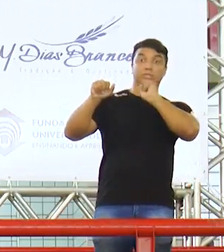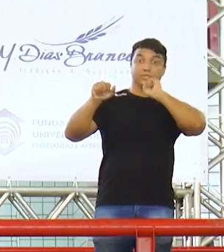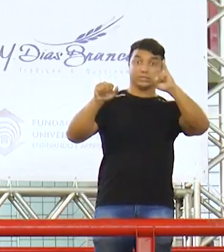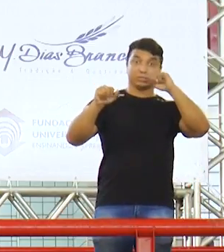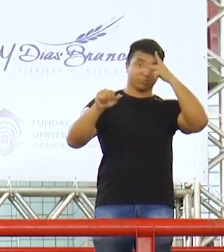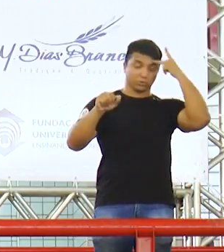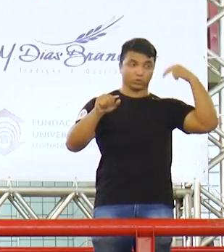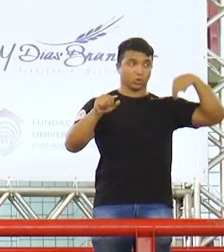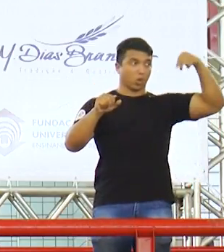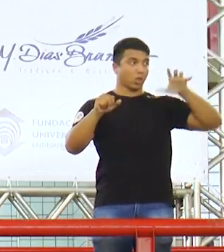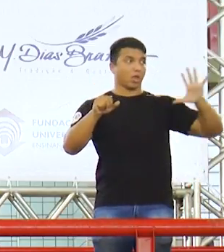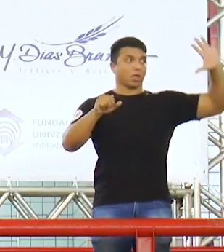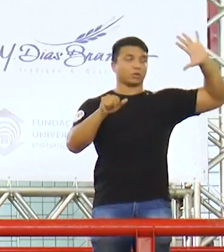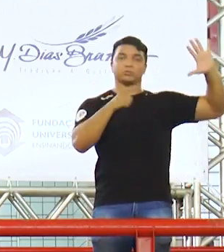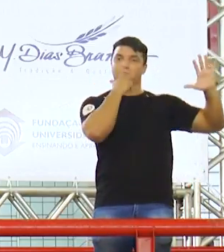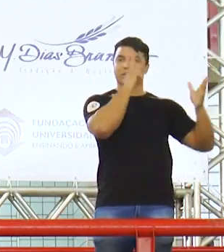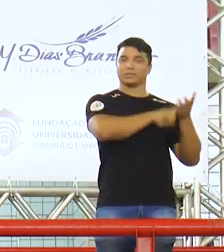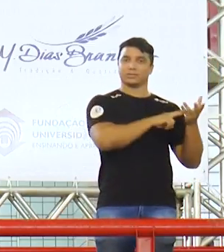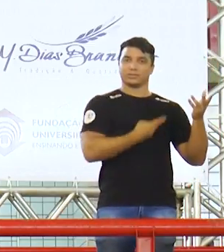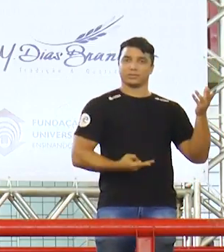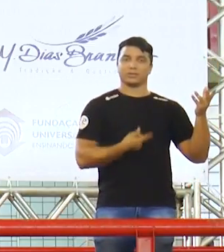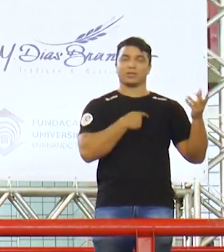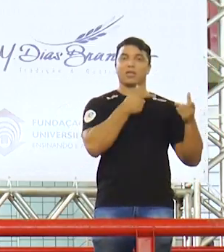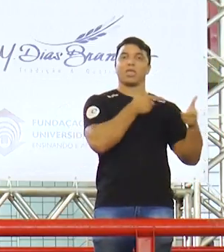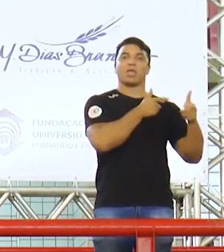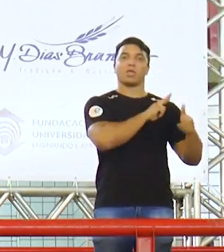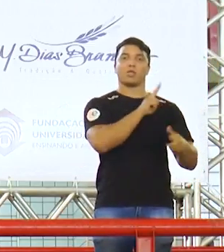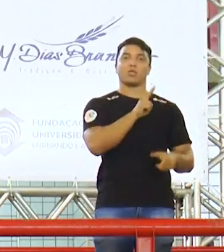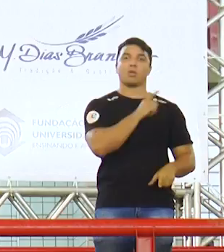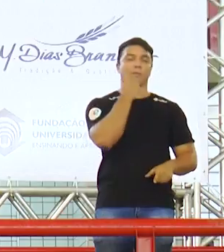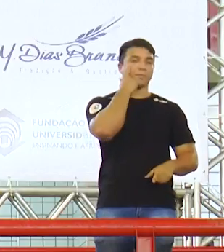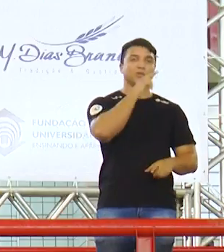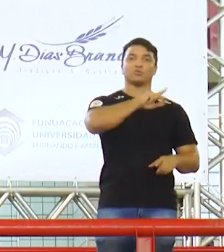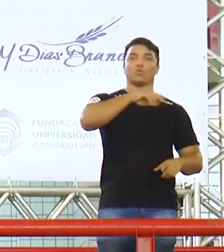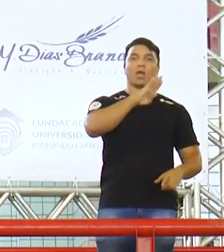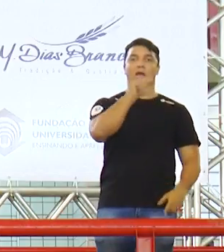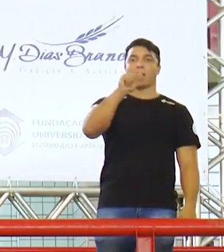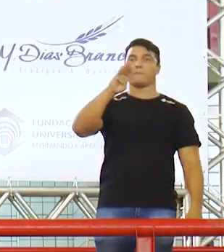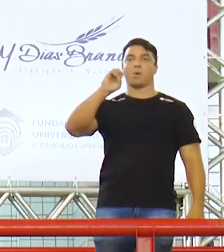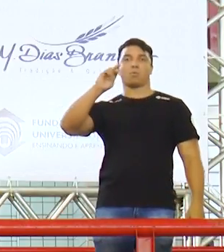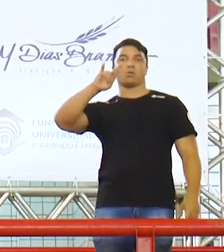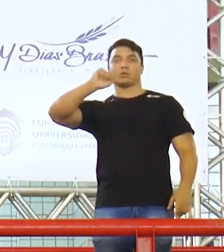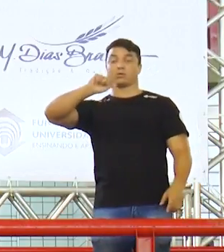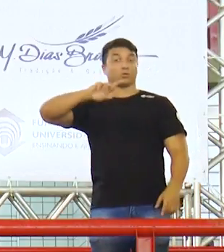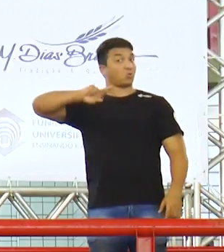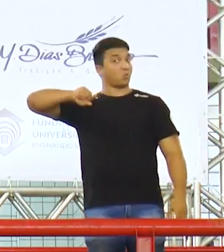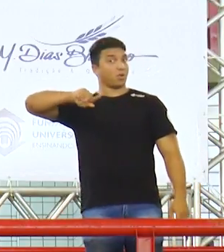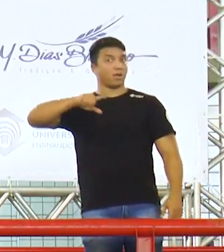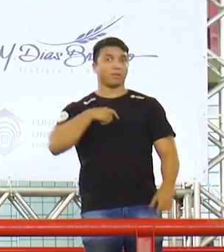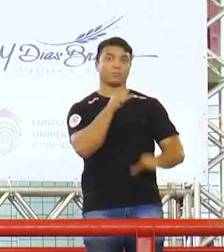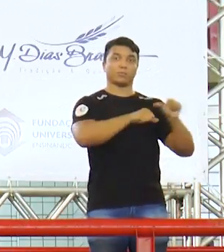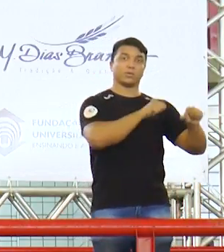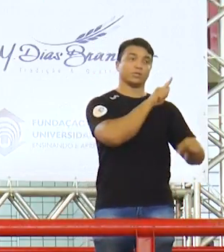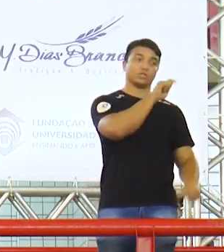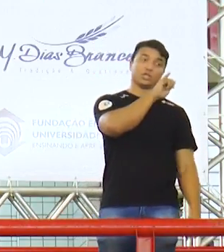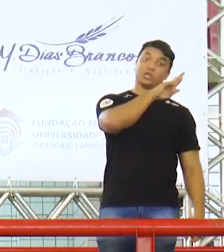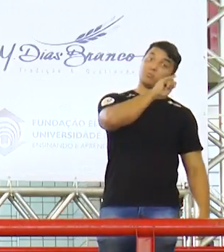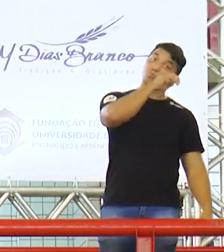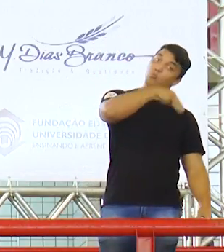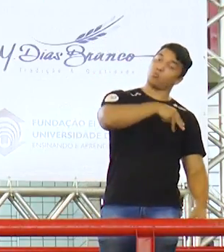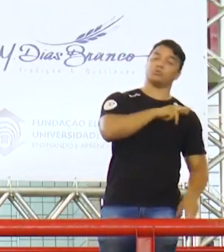fosse um nordestino que houvesse traduzido, a carruagem não viraria abóbora, viraria